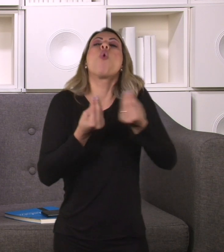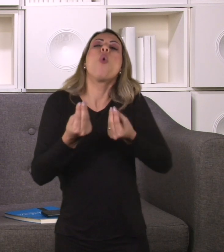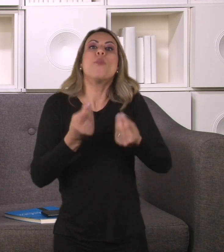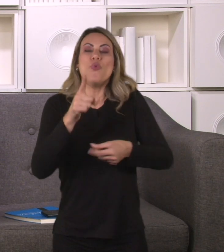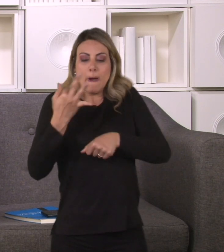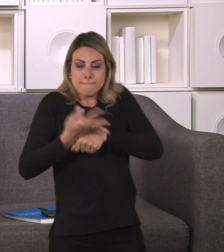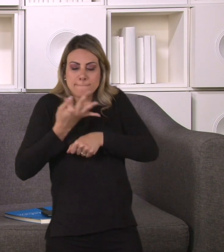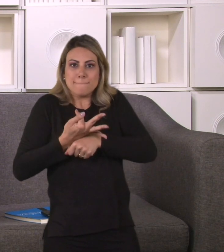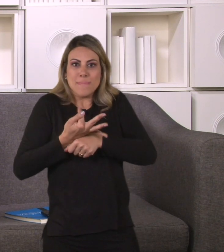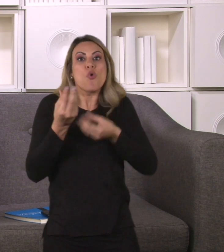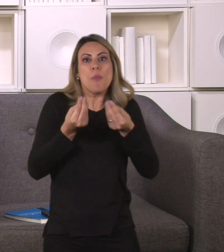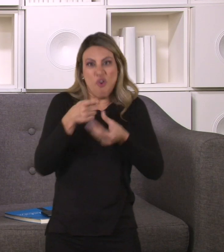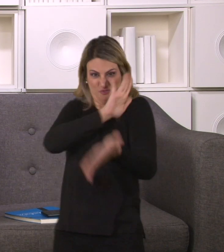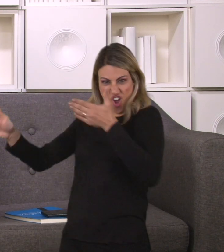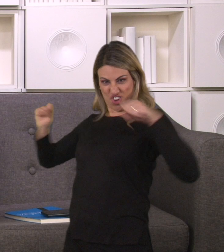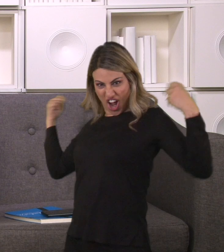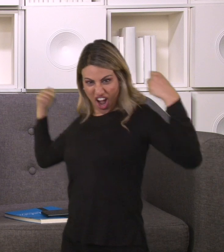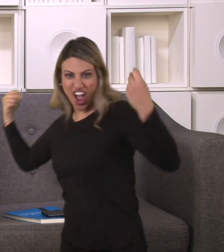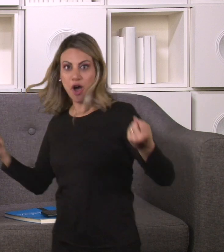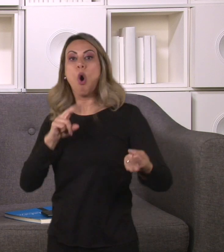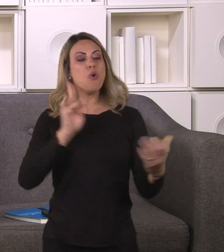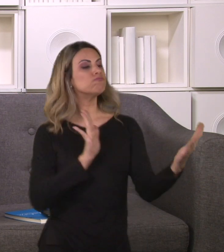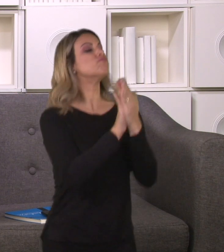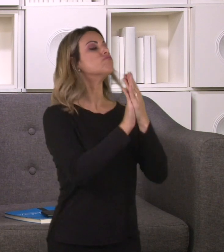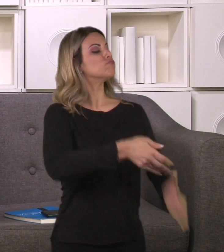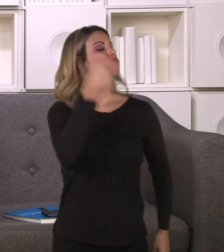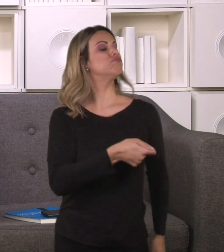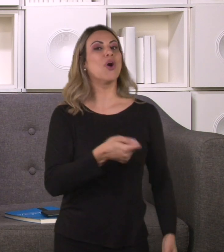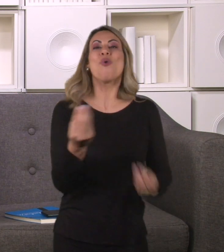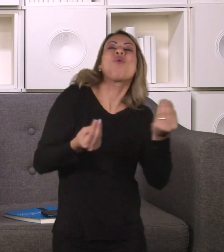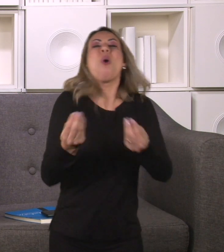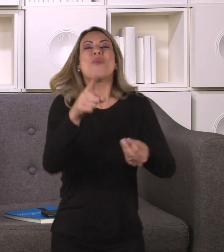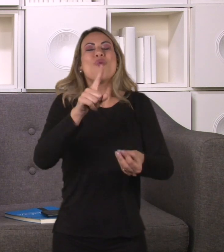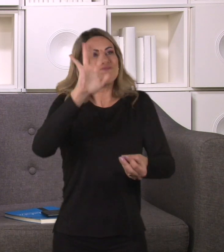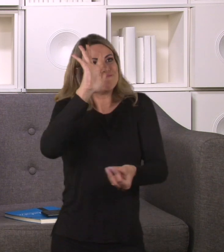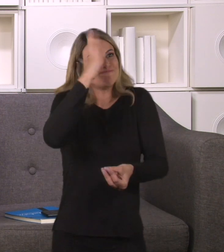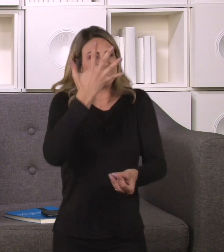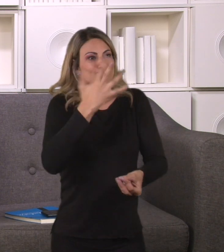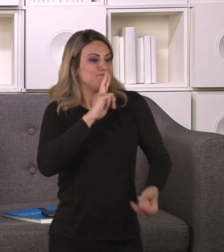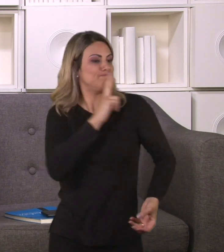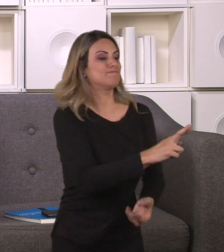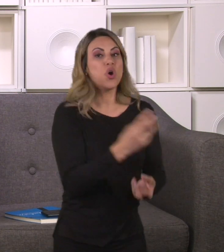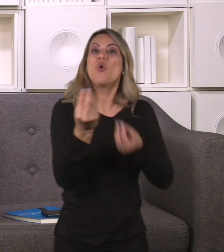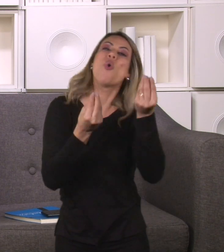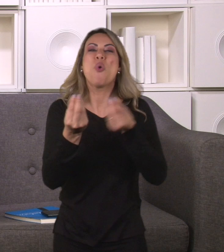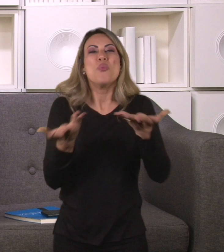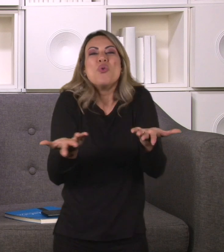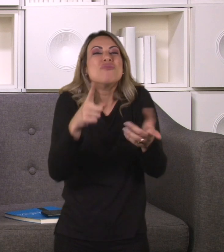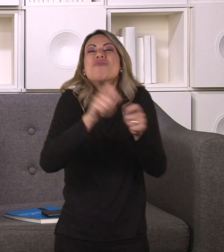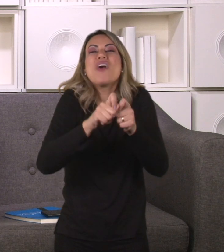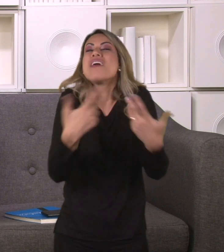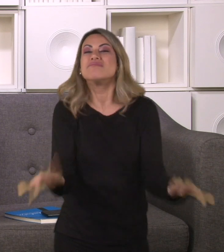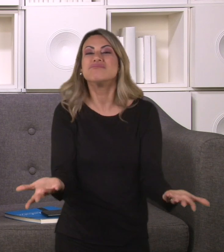tentação. Você foge, você enfrenta, que mecanismos de defesa você encontrou, que válvulas de escape